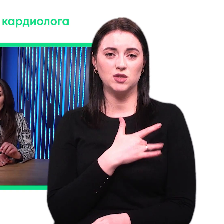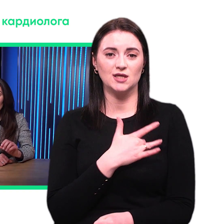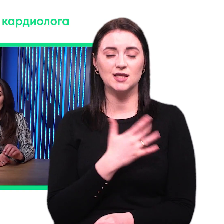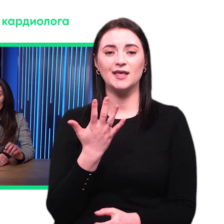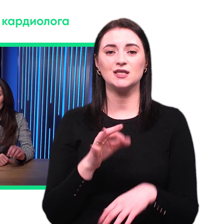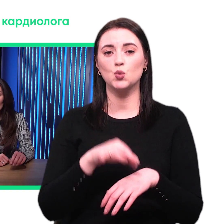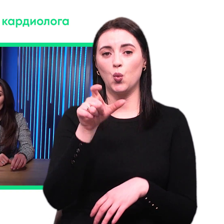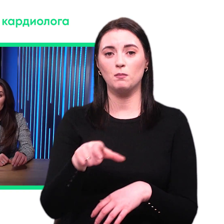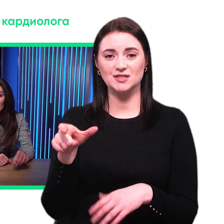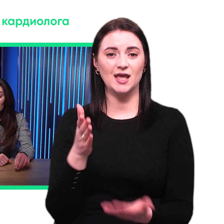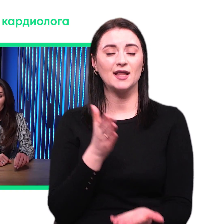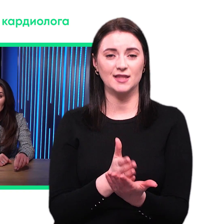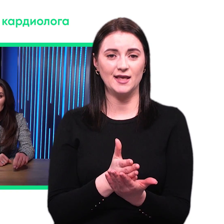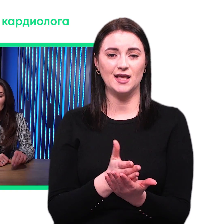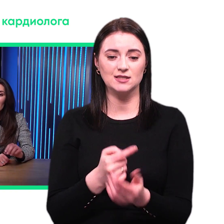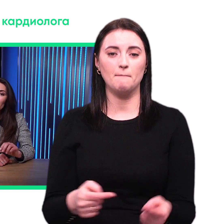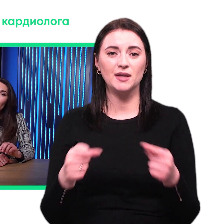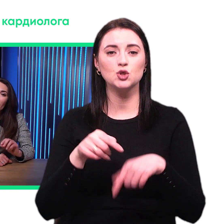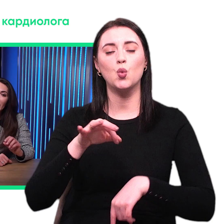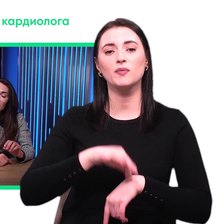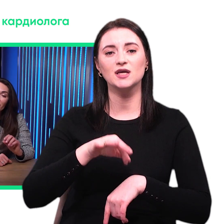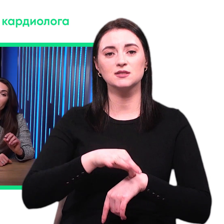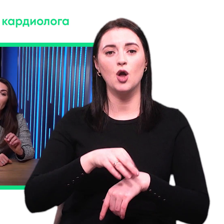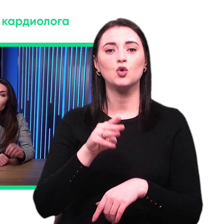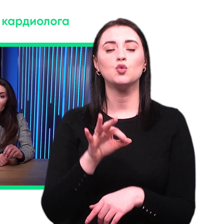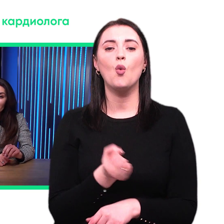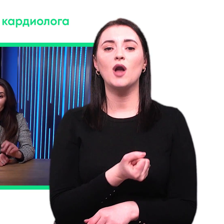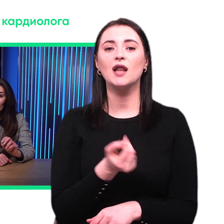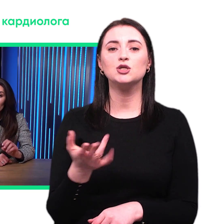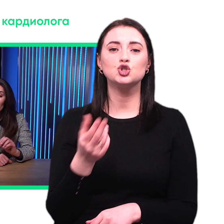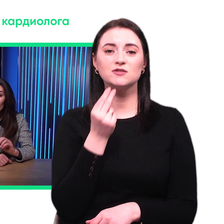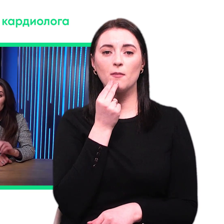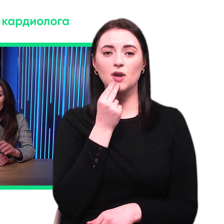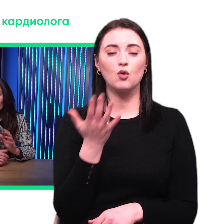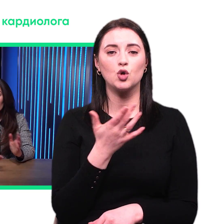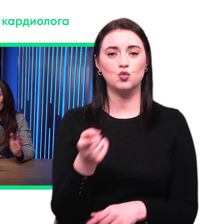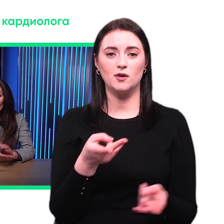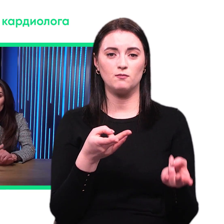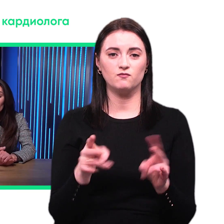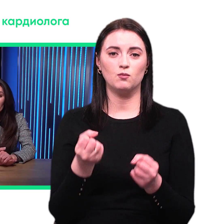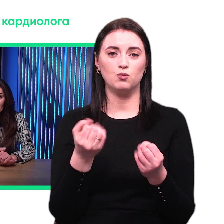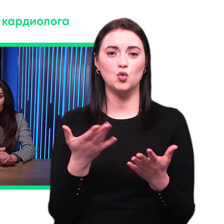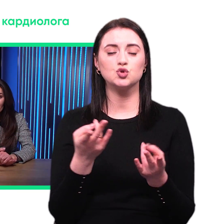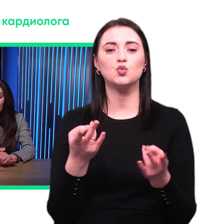у пациента есть определенные заболевания, то количество продуктов, которые ему вредят, просто